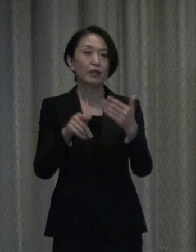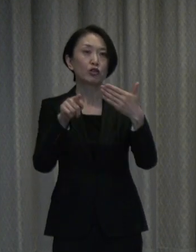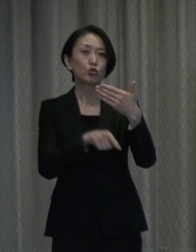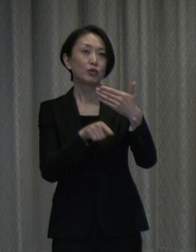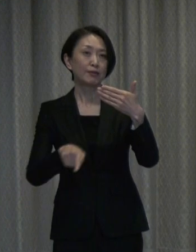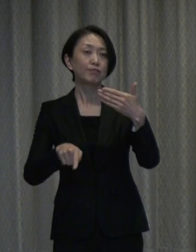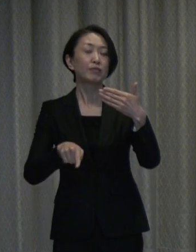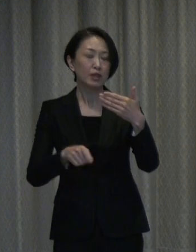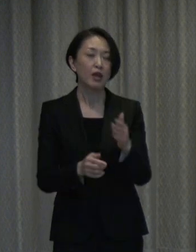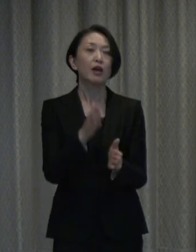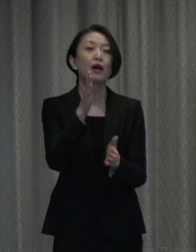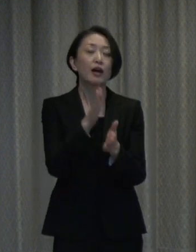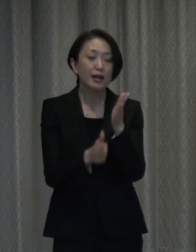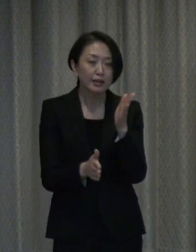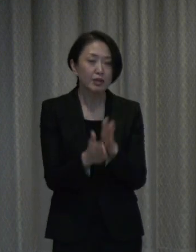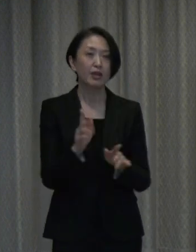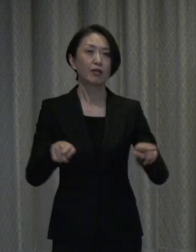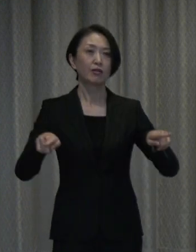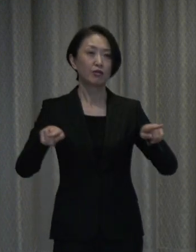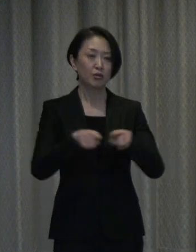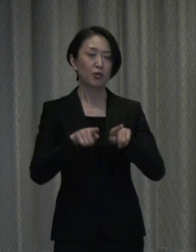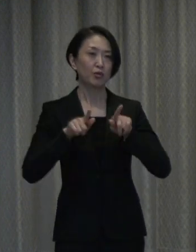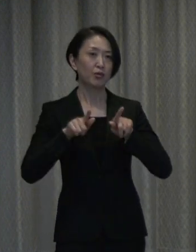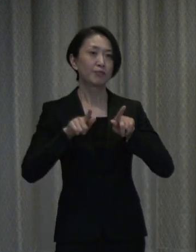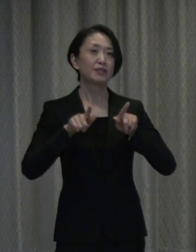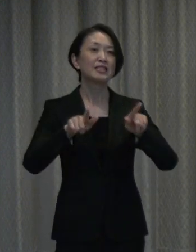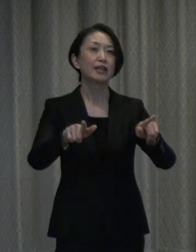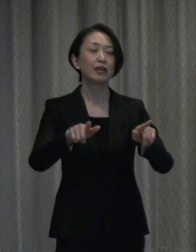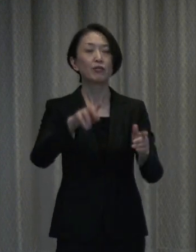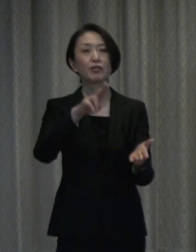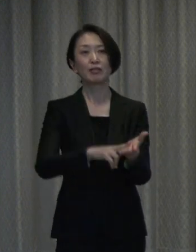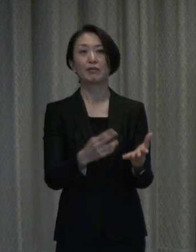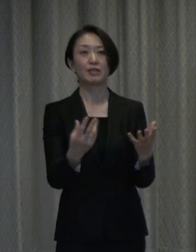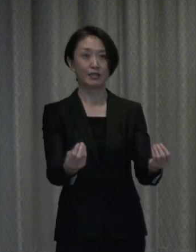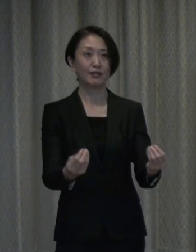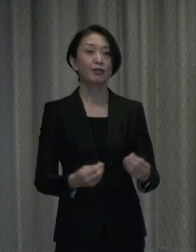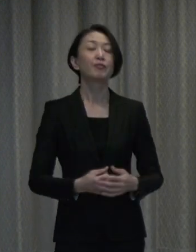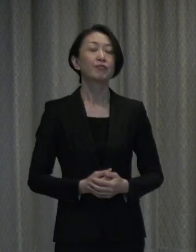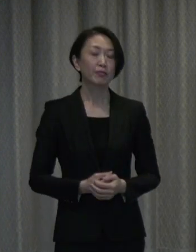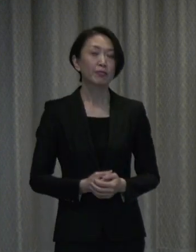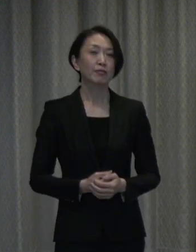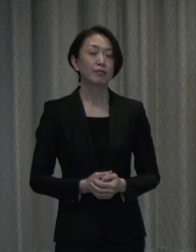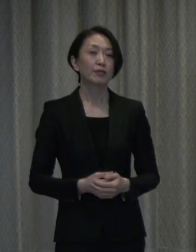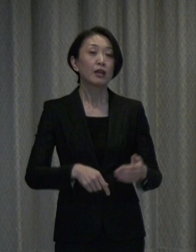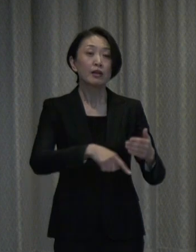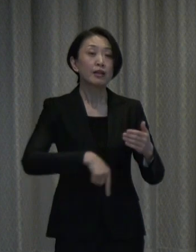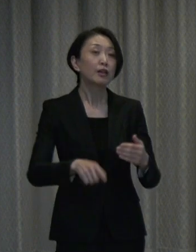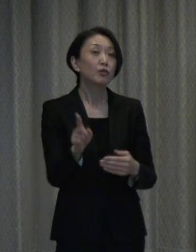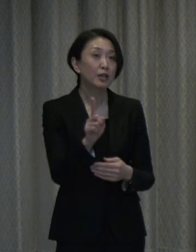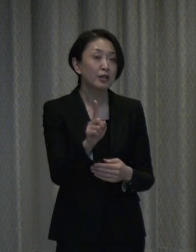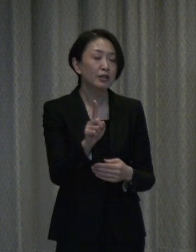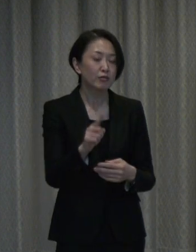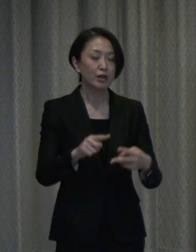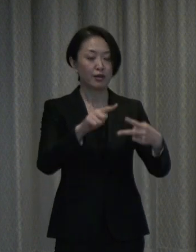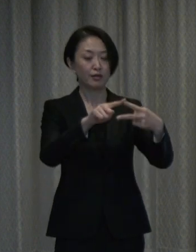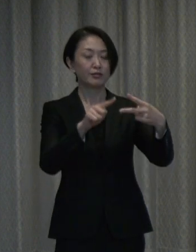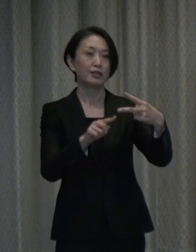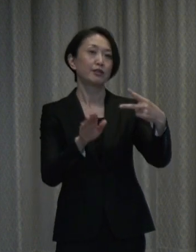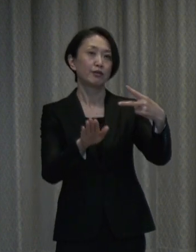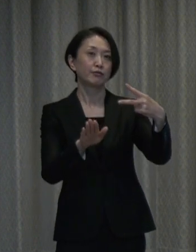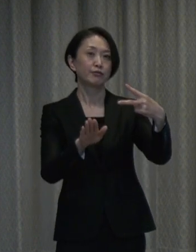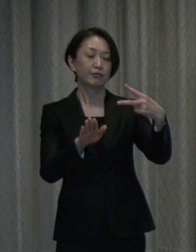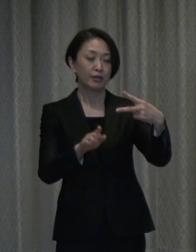めて、共同メッセージを出すことにいたしました。内容は大きく2つです。1つ